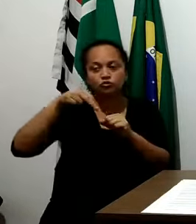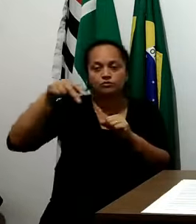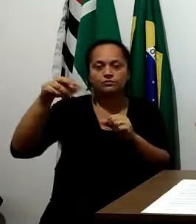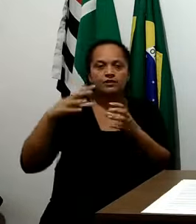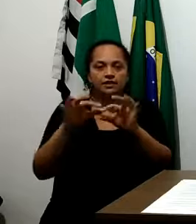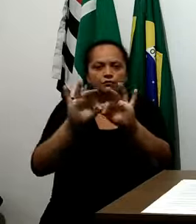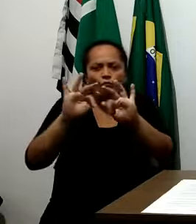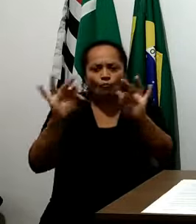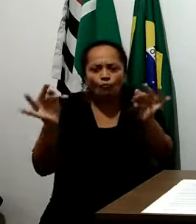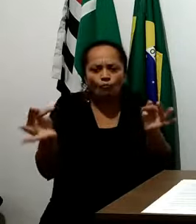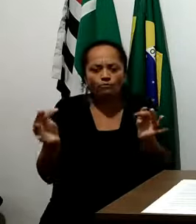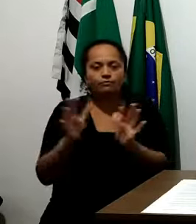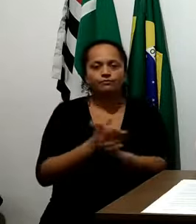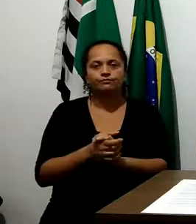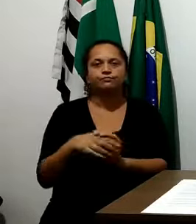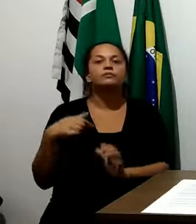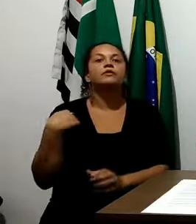Nós